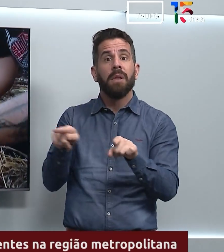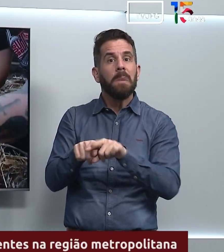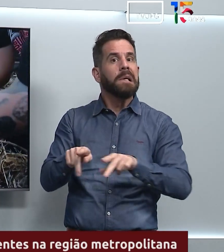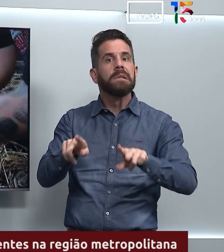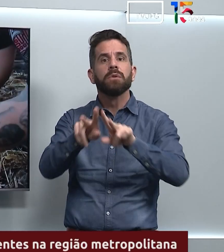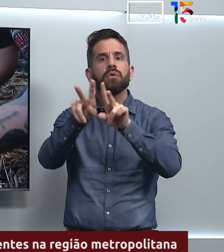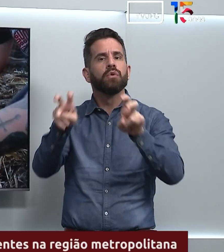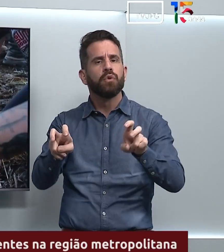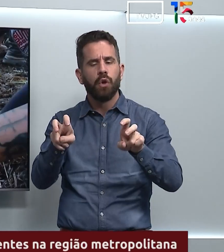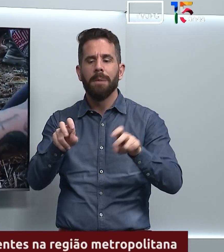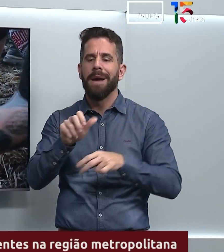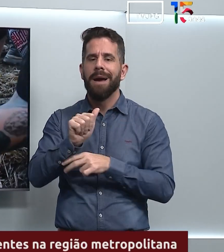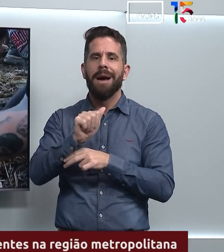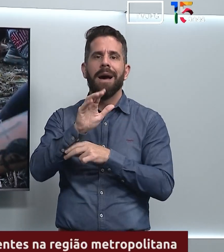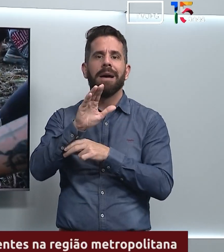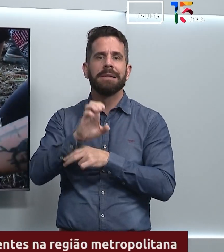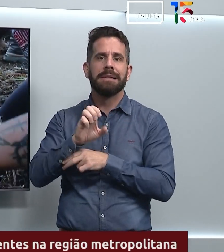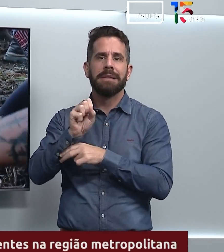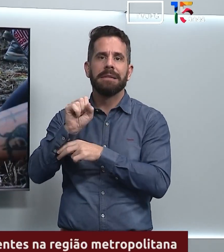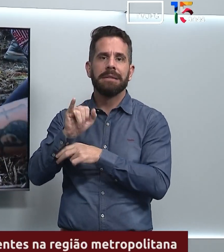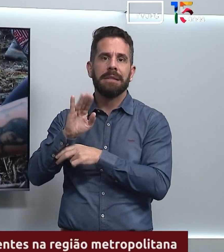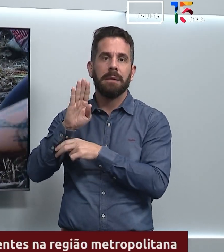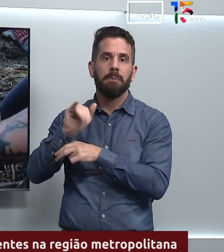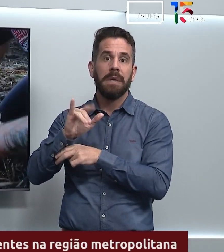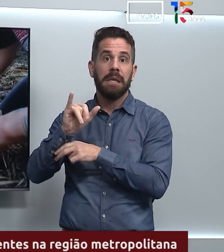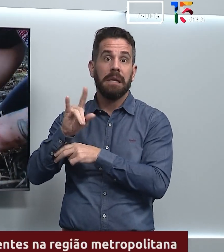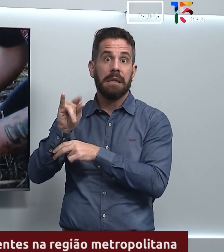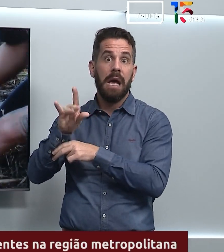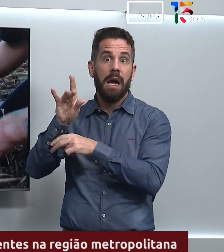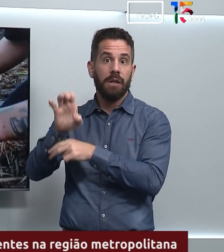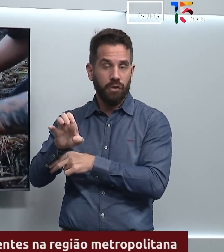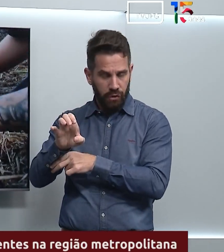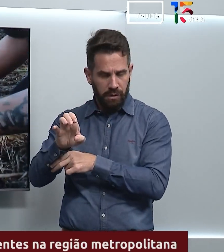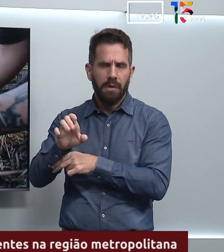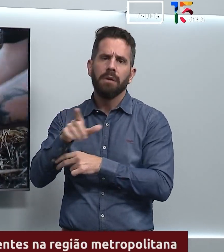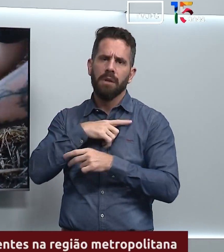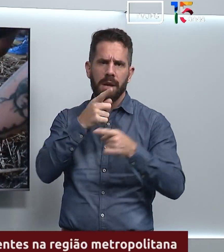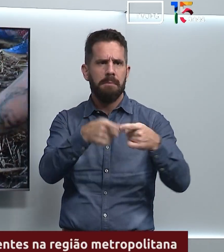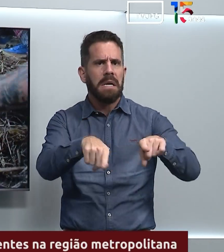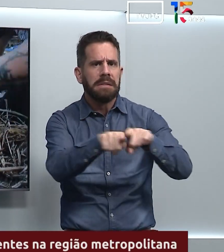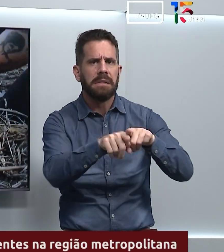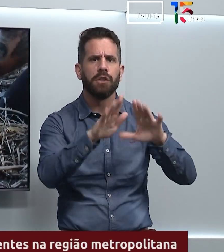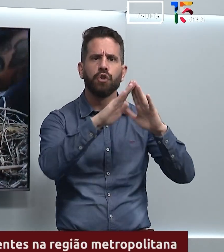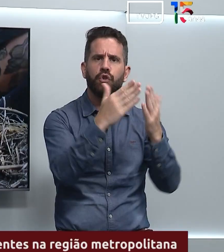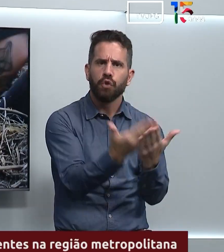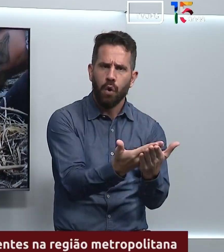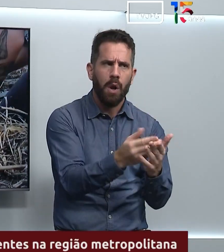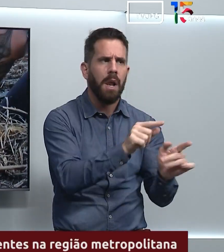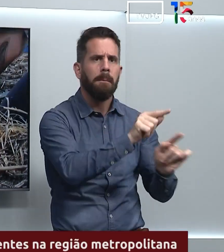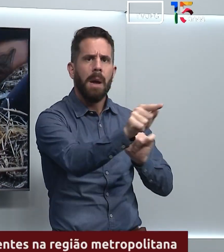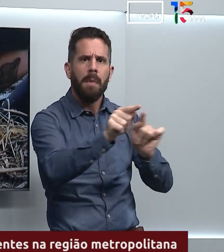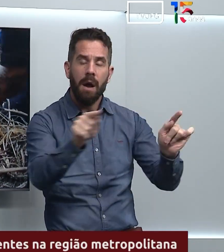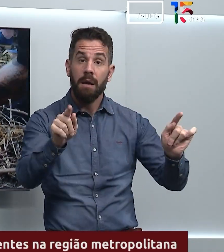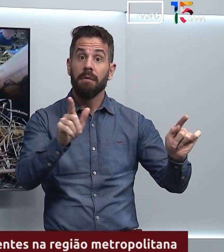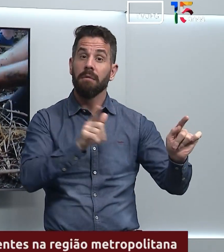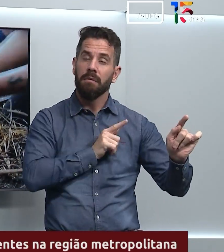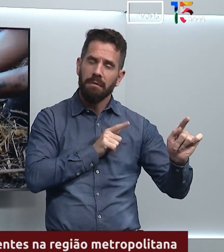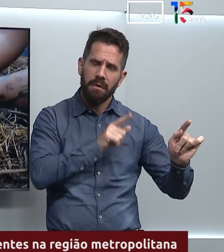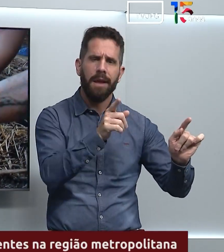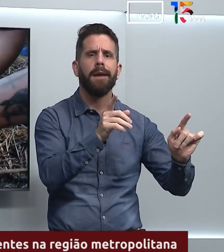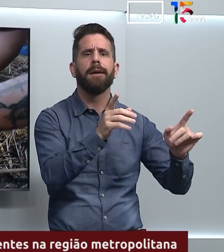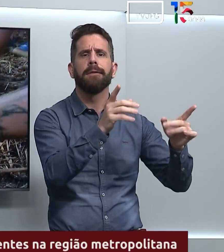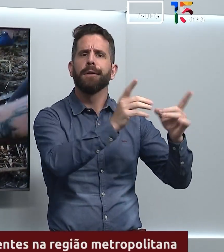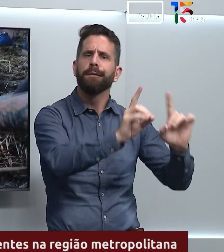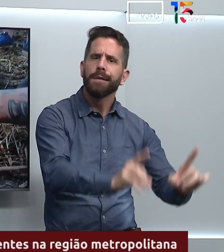a gente já está desenvolvendo parcerias com escolas que atendem esses alunos com necessidades específicas,